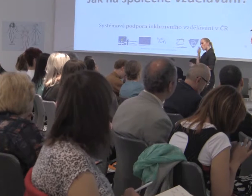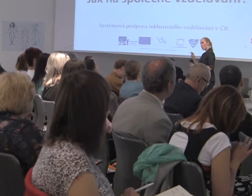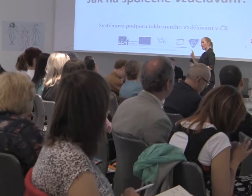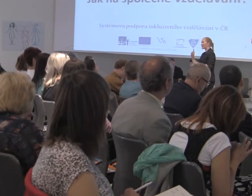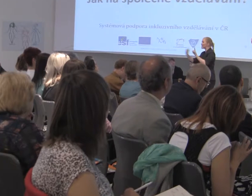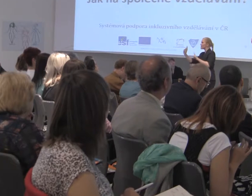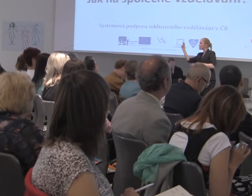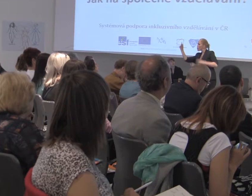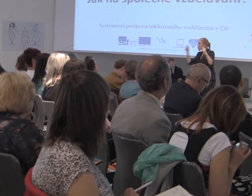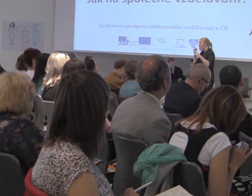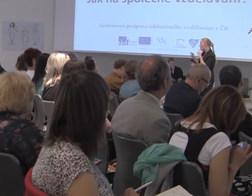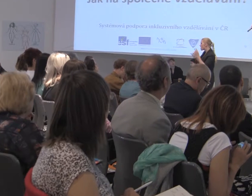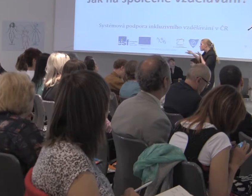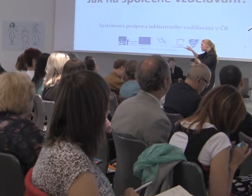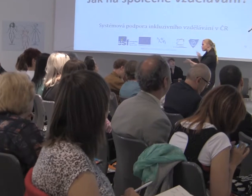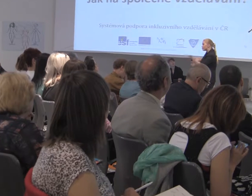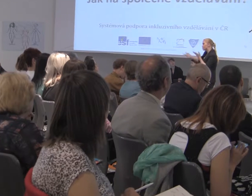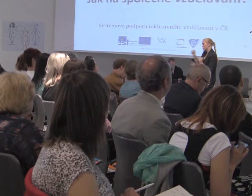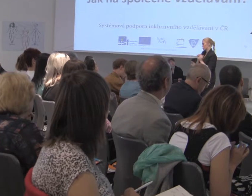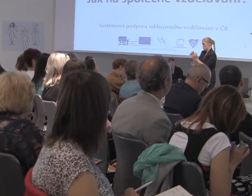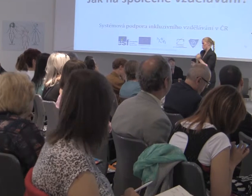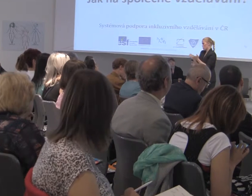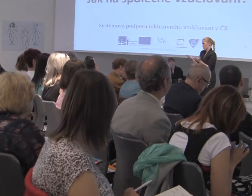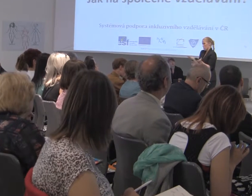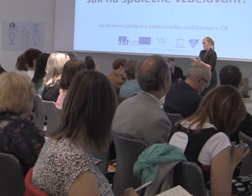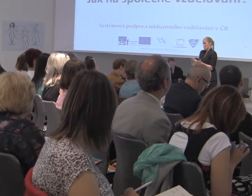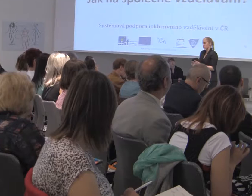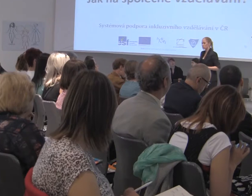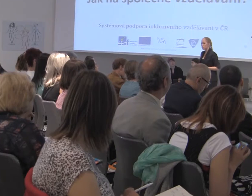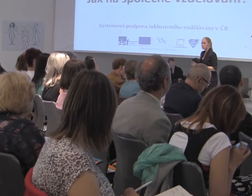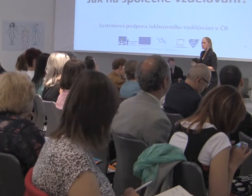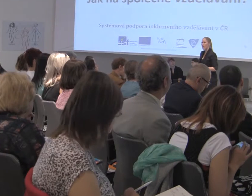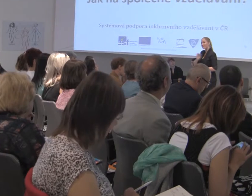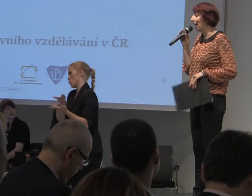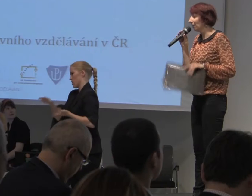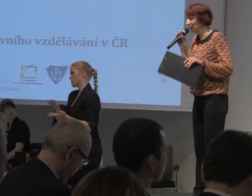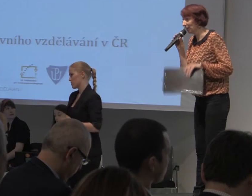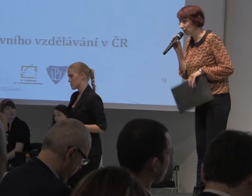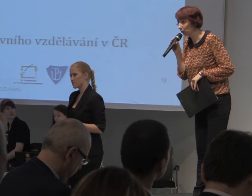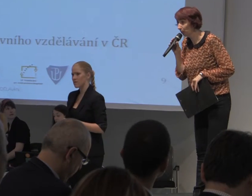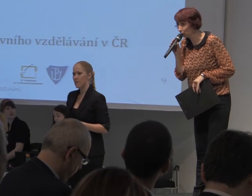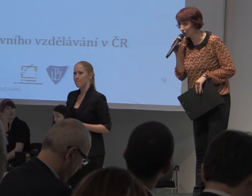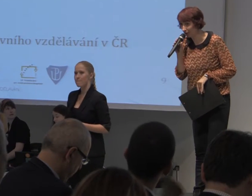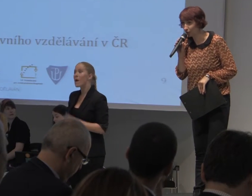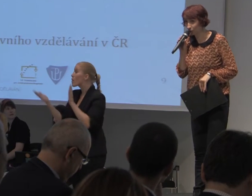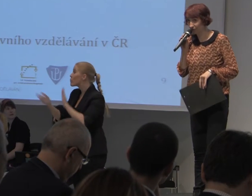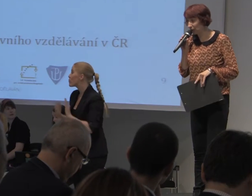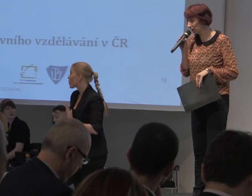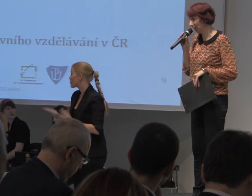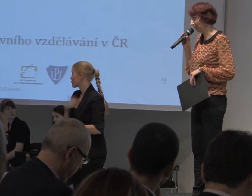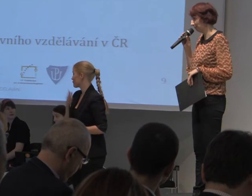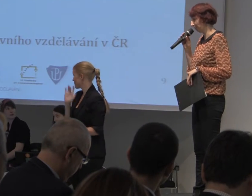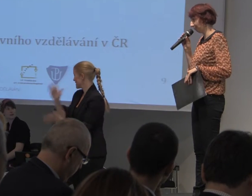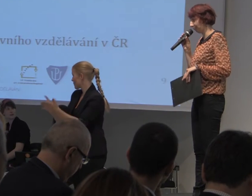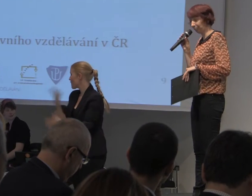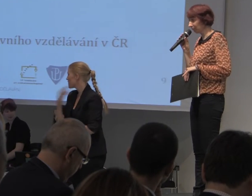si vyměníte zkušenosti a tak, že spolu budete komunikovat. Já vám hned řeknu, proč je to